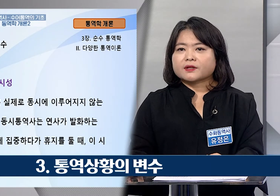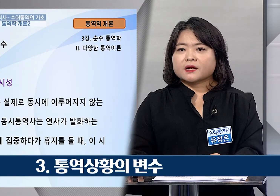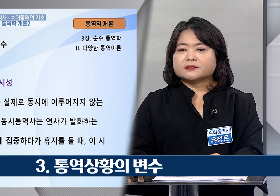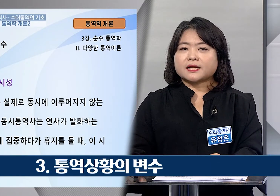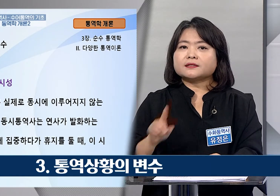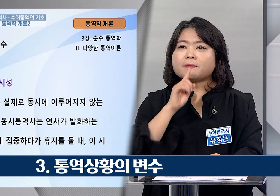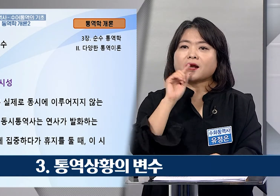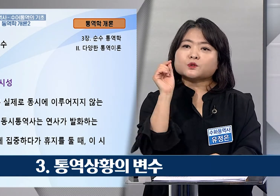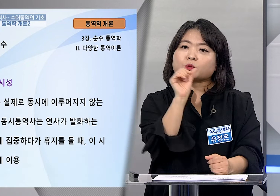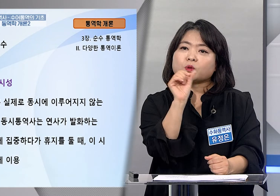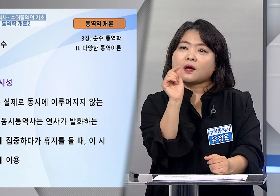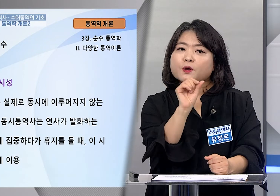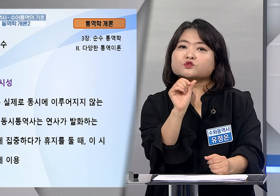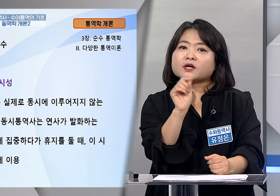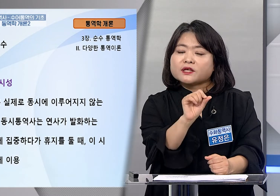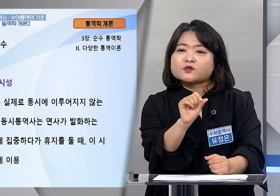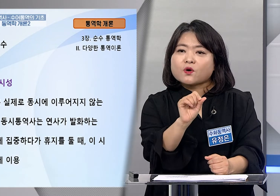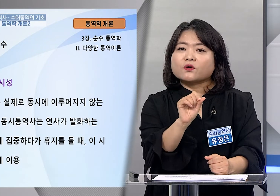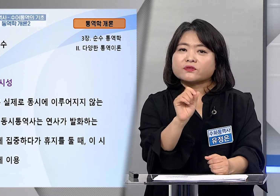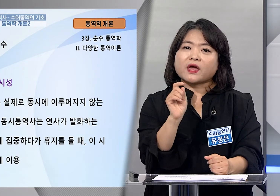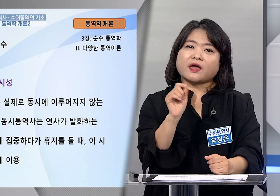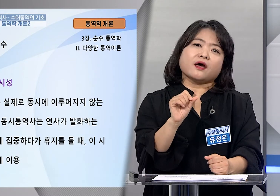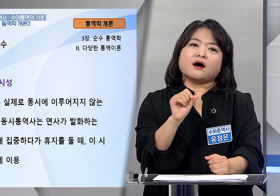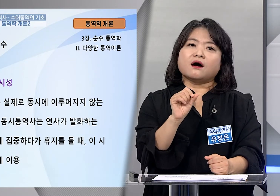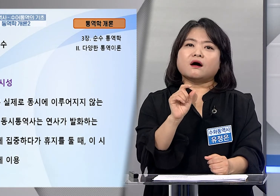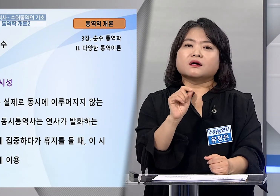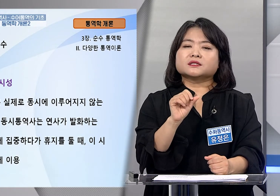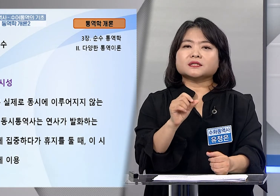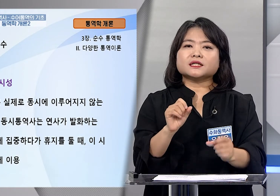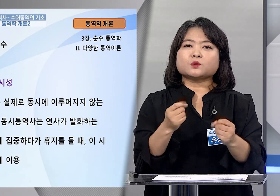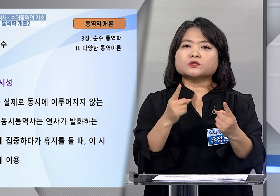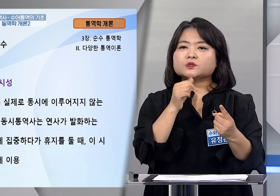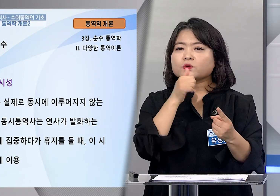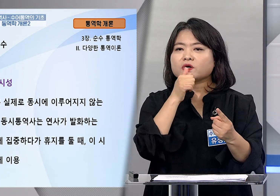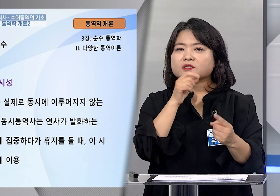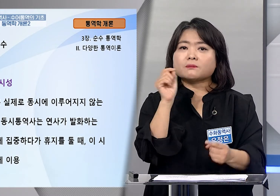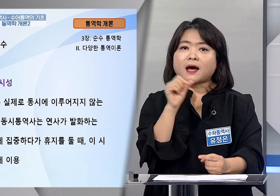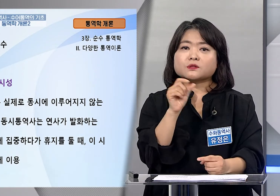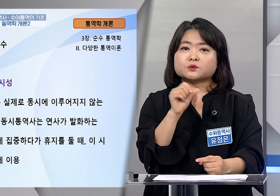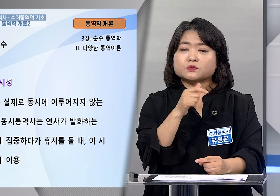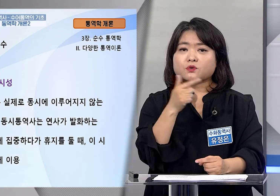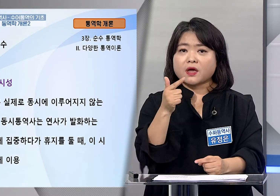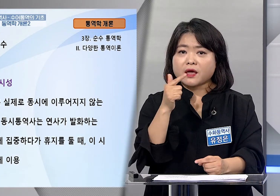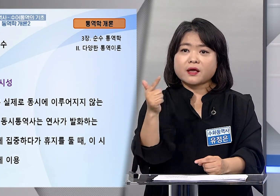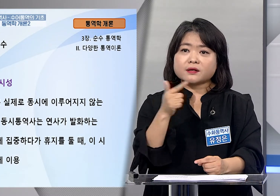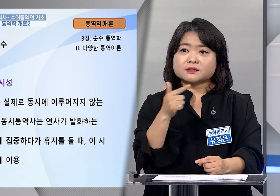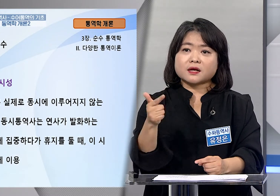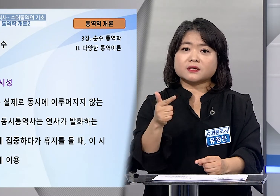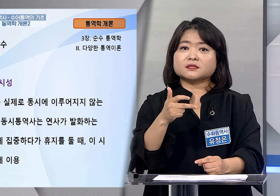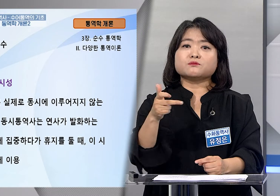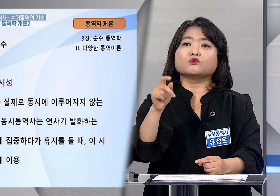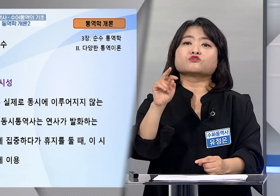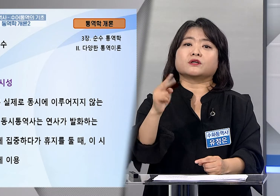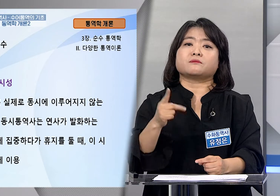자, 일단 발화 속도가 변수가 되죠. 특히 동시 통역에서 발화 속도는 굉장히 큰 변수가 됩니다.